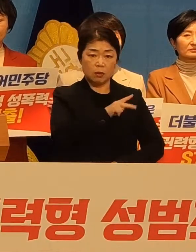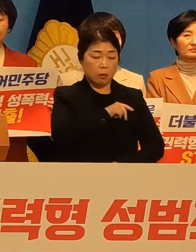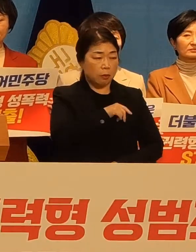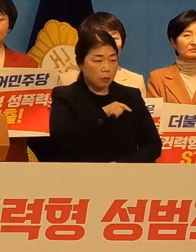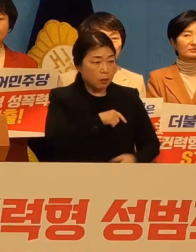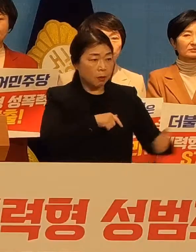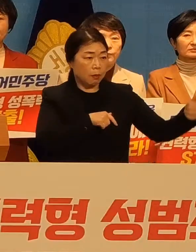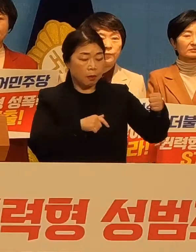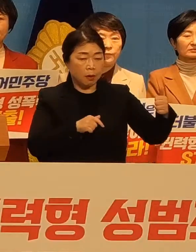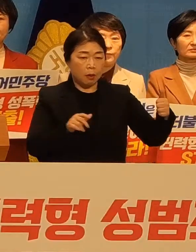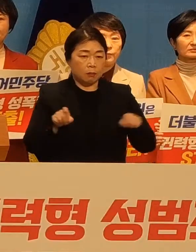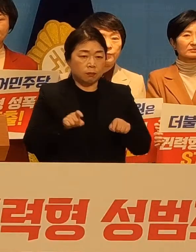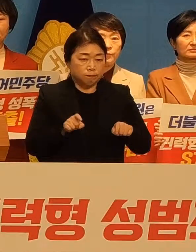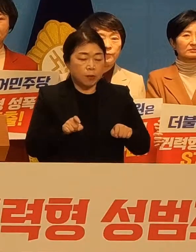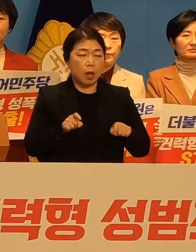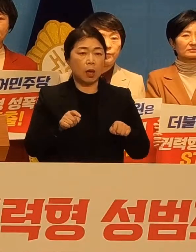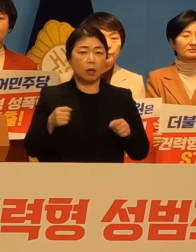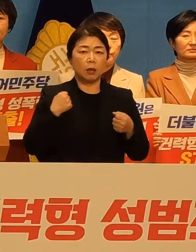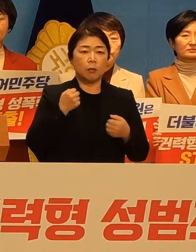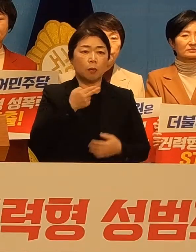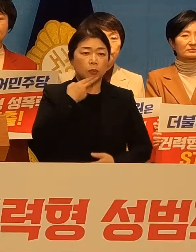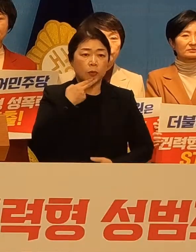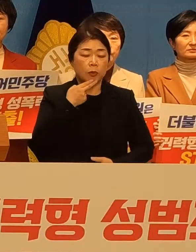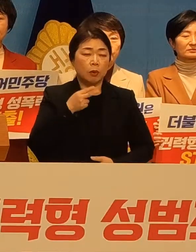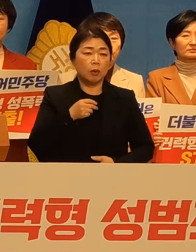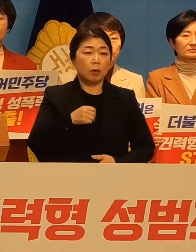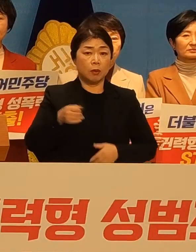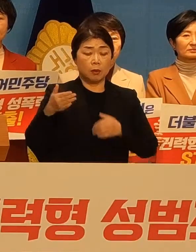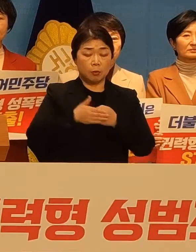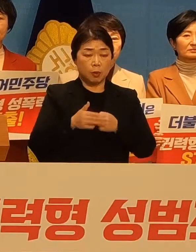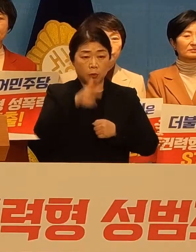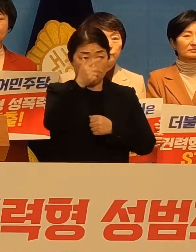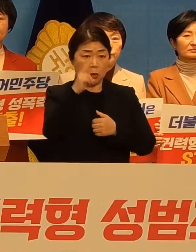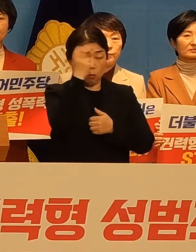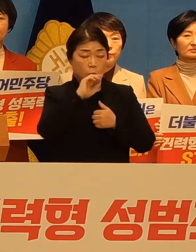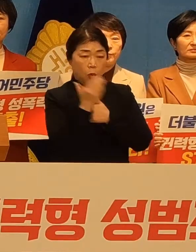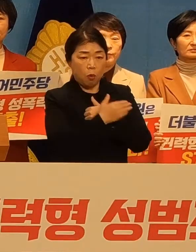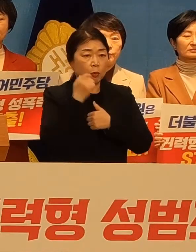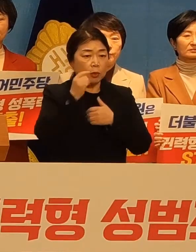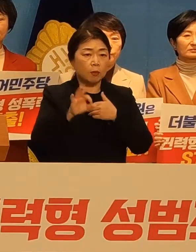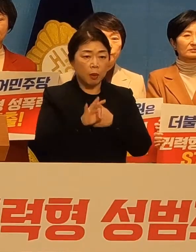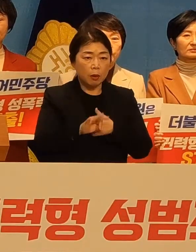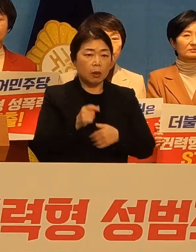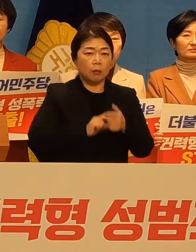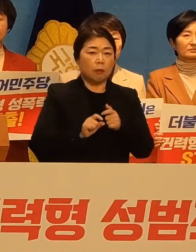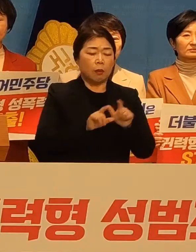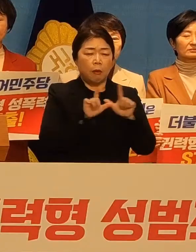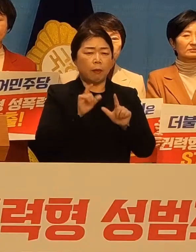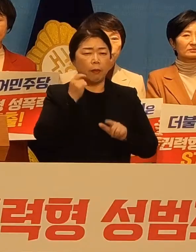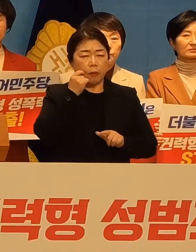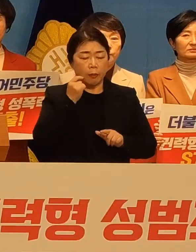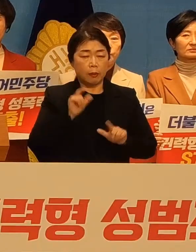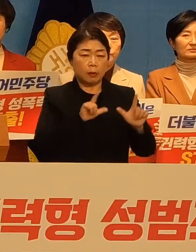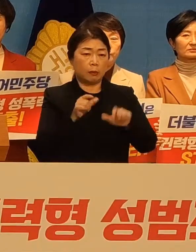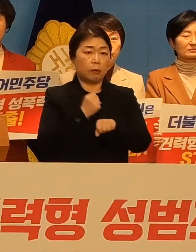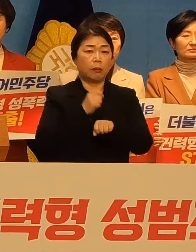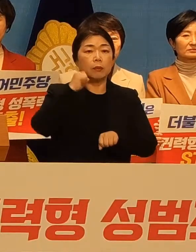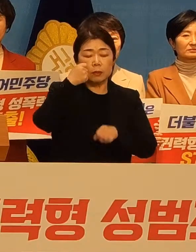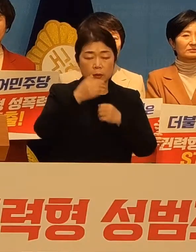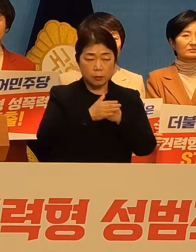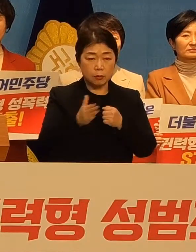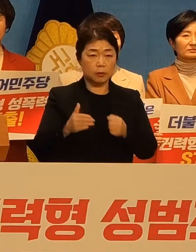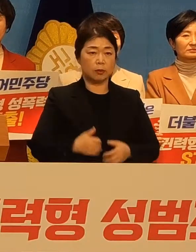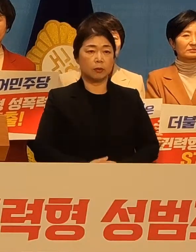앞에서 힘없는 피해자는 공권력의 보호 없이는 숨조차 쉴 수 없는 처지가 되었습니다.